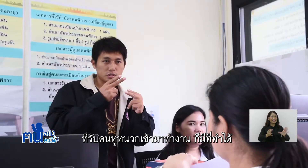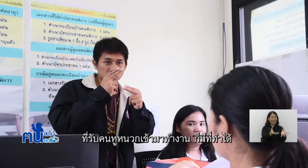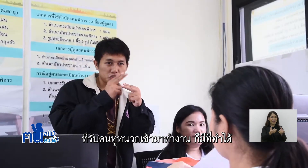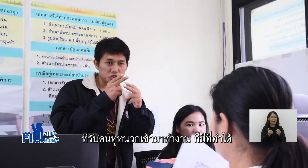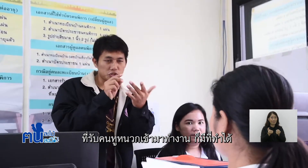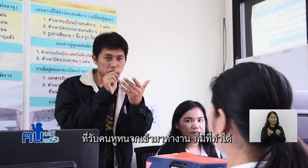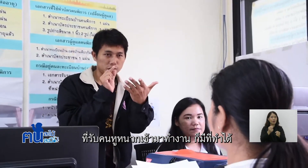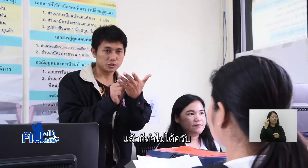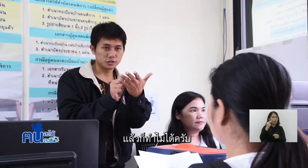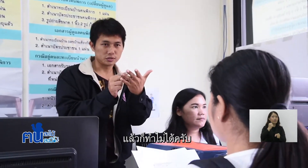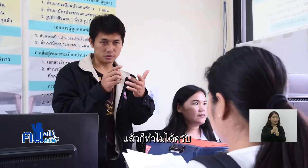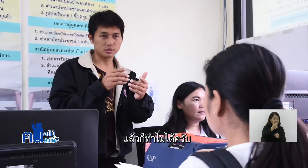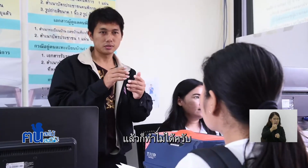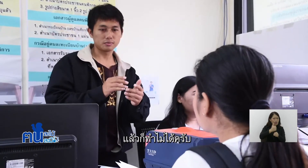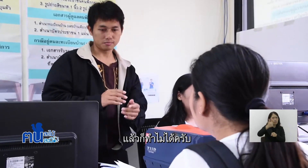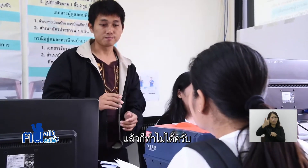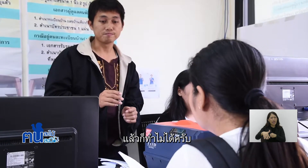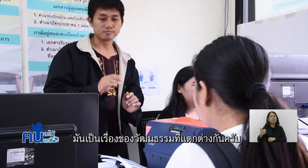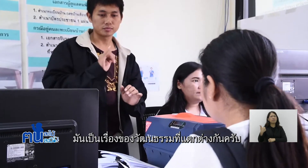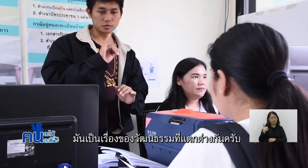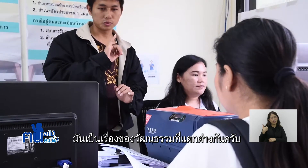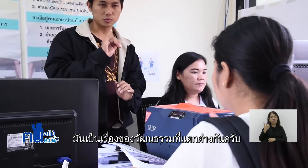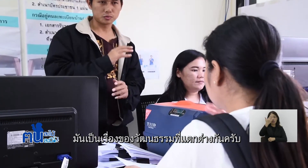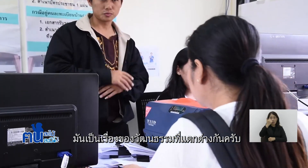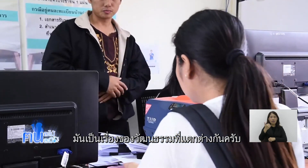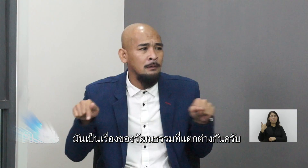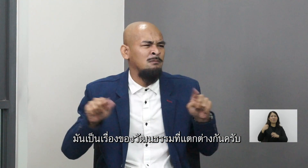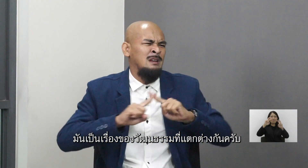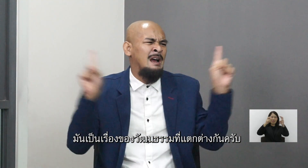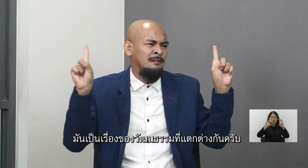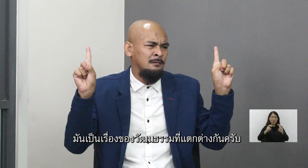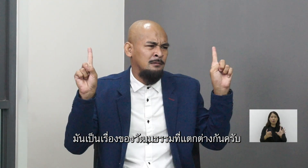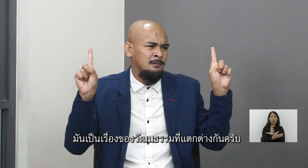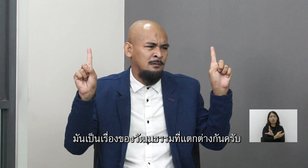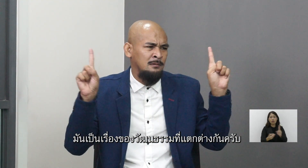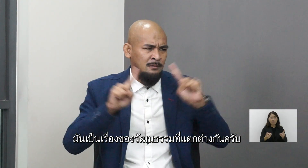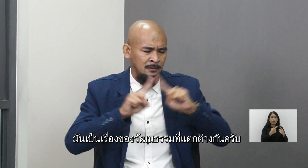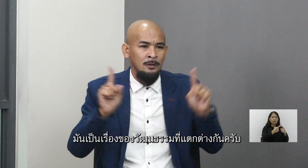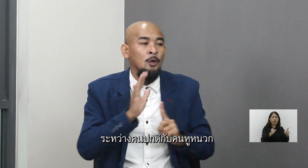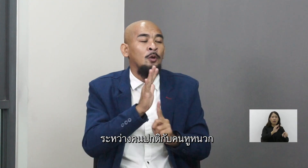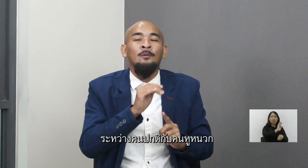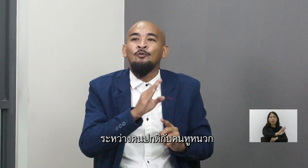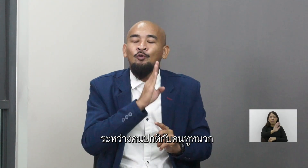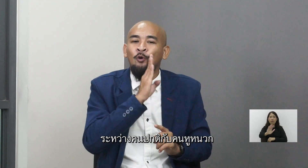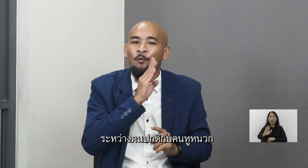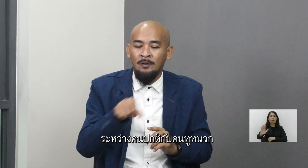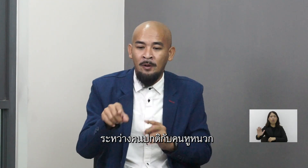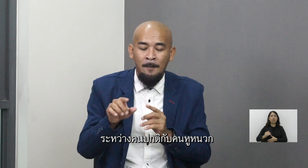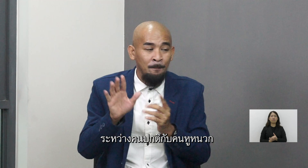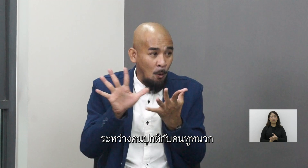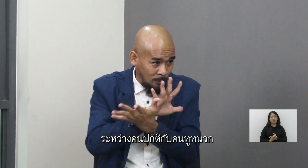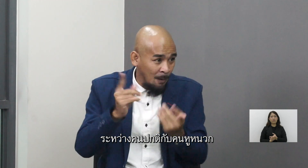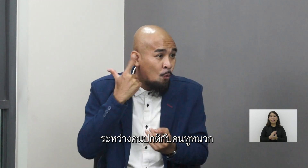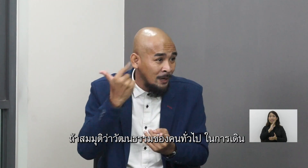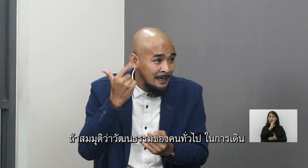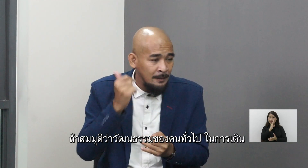านก็มีที่ทำได้แล้วก็ทำไม่ได้อะครับมันเป็นเรื่องของวัฒนธรรมของที่มันแตกต่างกันครับระหว่างคนปกติกับคนหูหนว